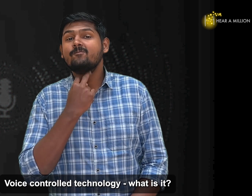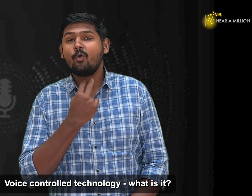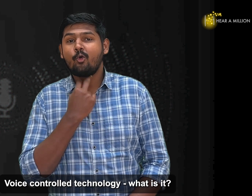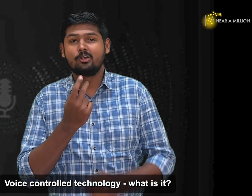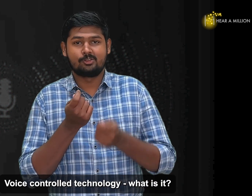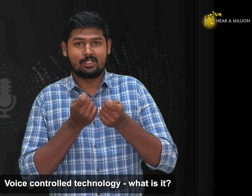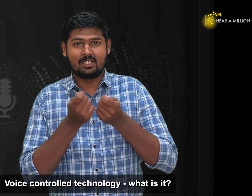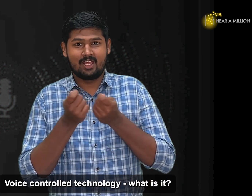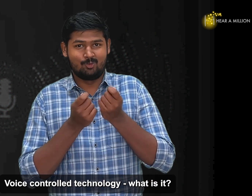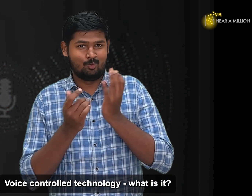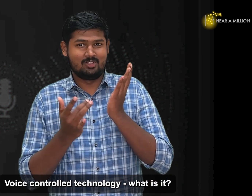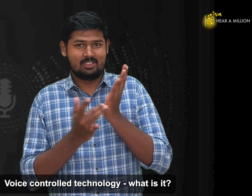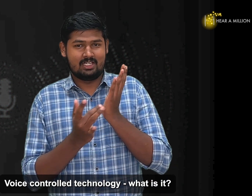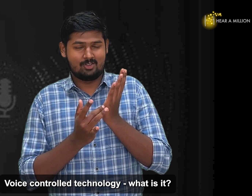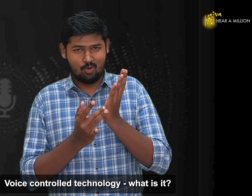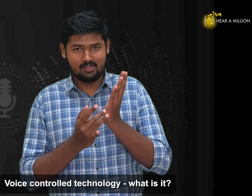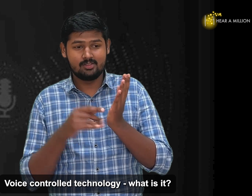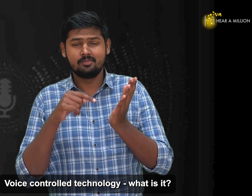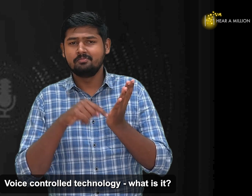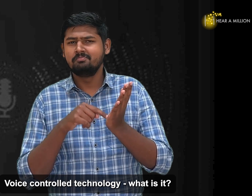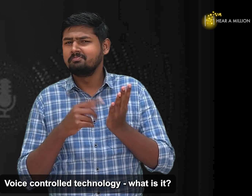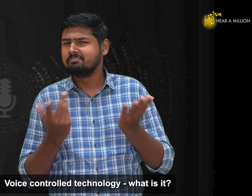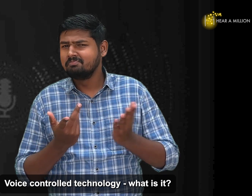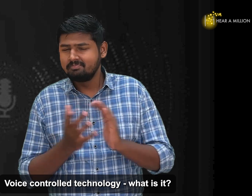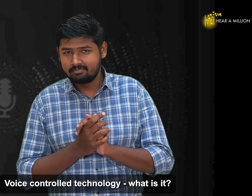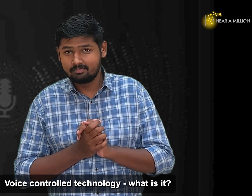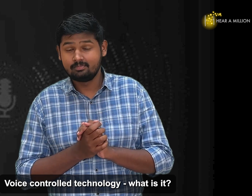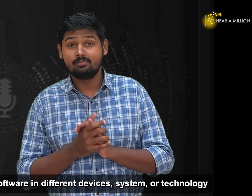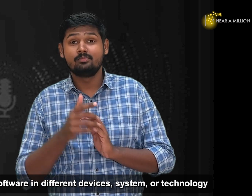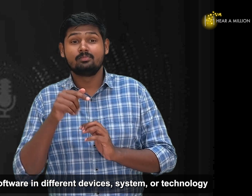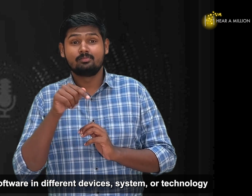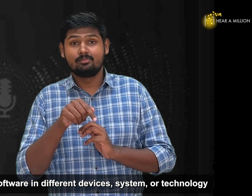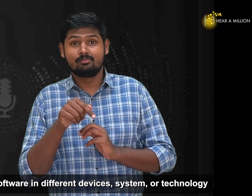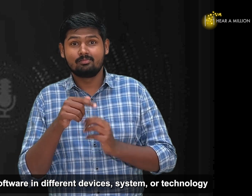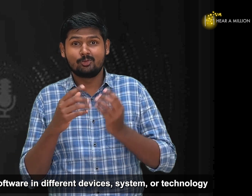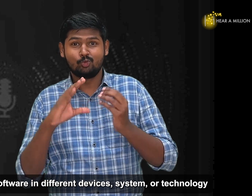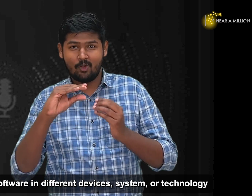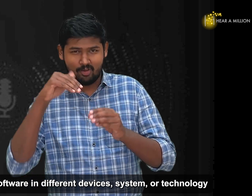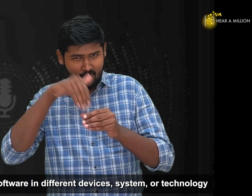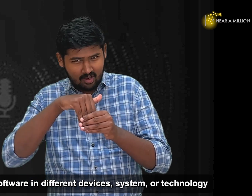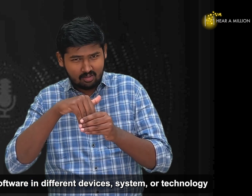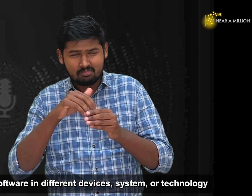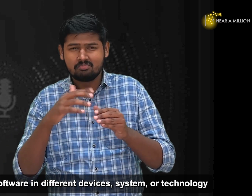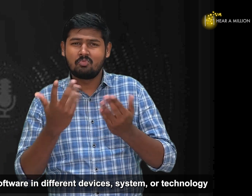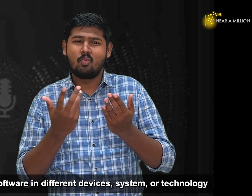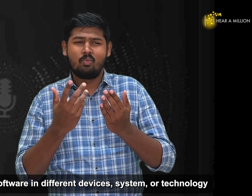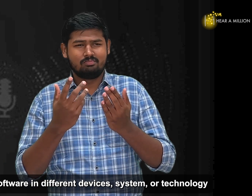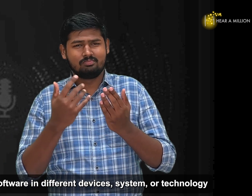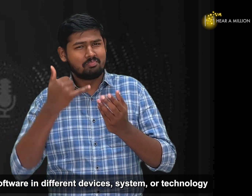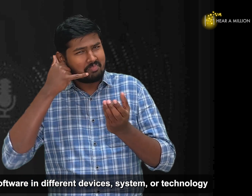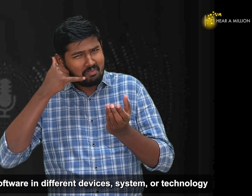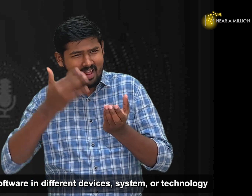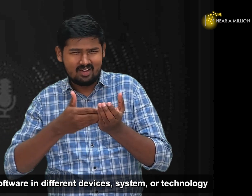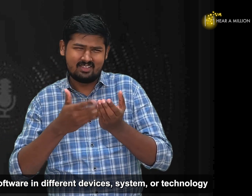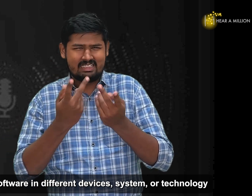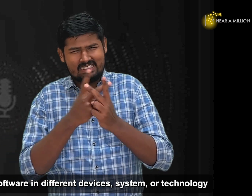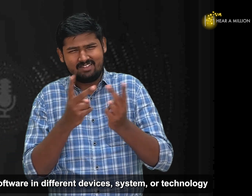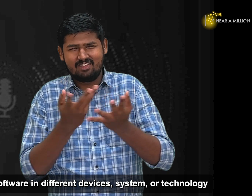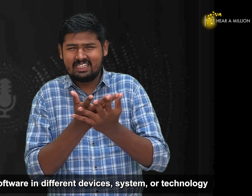वॉइस कंट्रोल्ड टेक्नोलॉजी, यह क्या है? यह विभिन्न डिवाइस, सिस्टम या टेक्नोलॉजी में